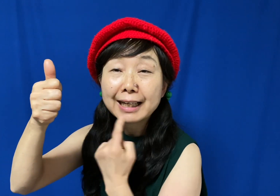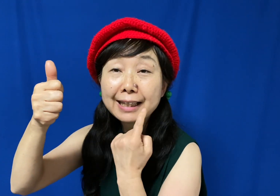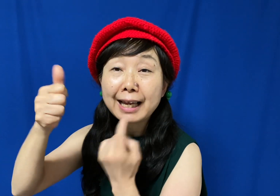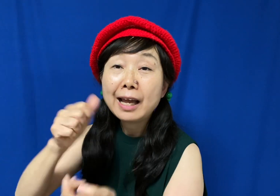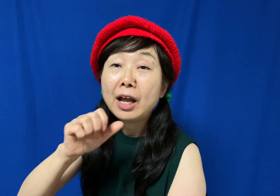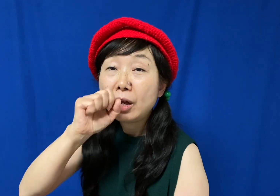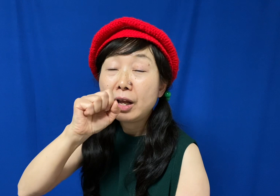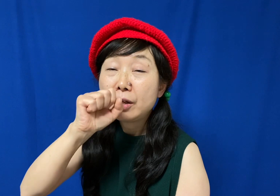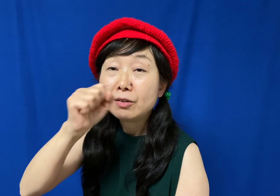で、